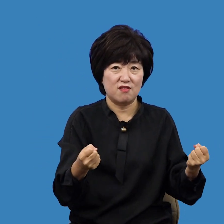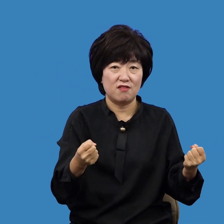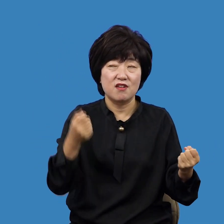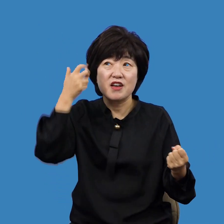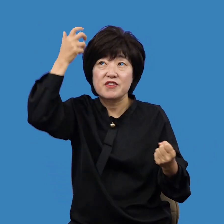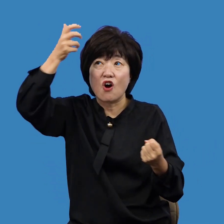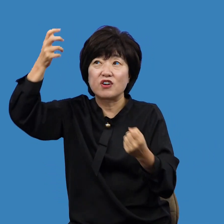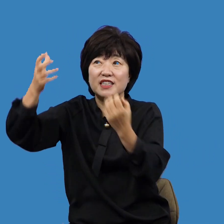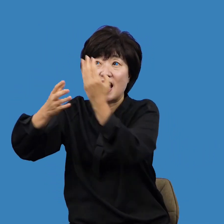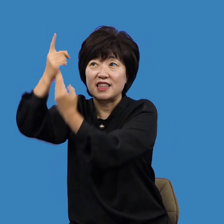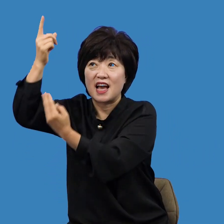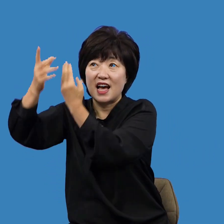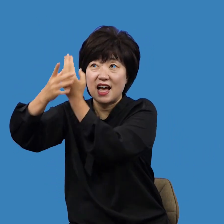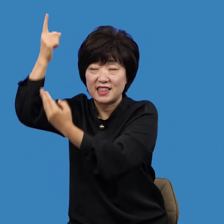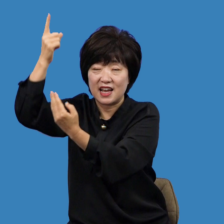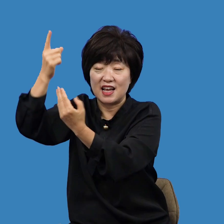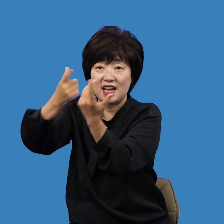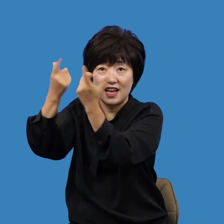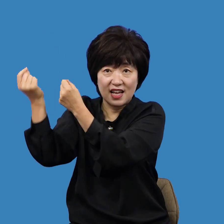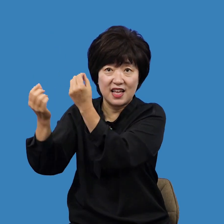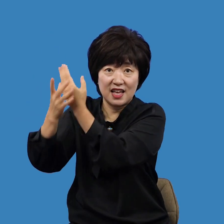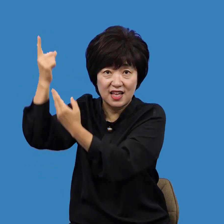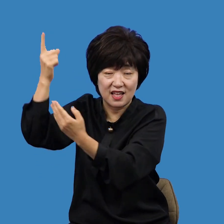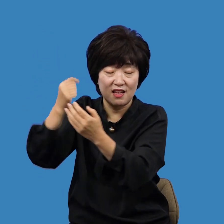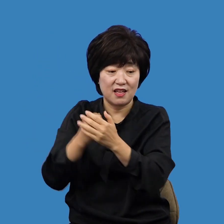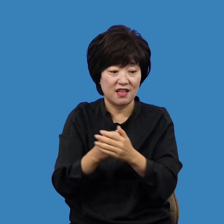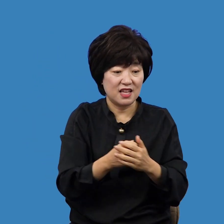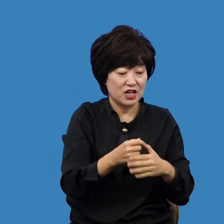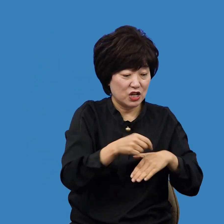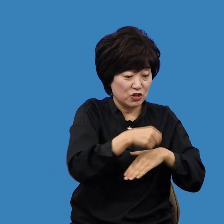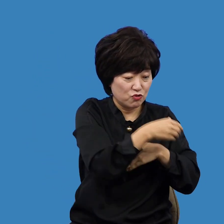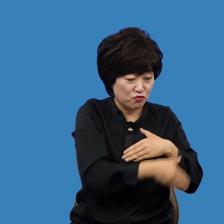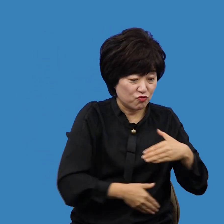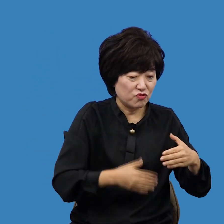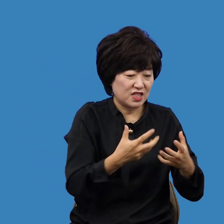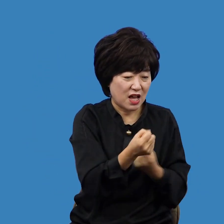하고 육은 계속 나눕니다. 육은